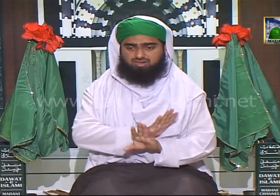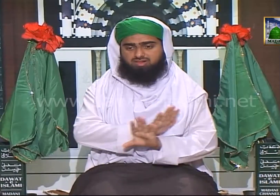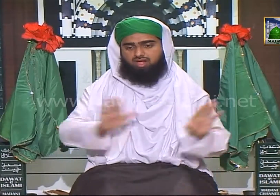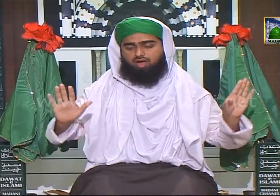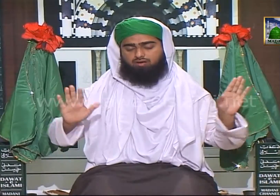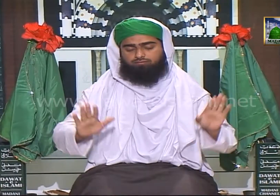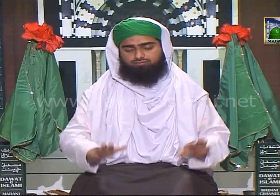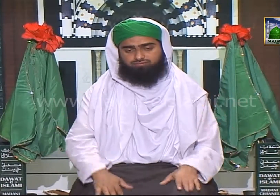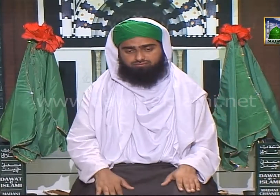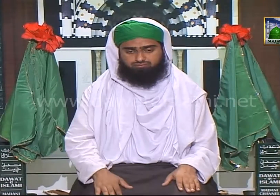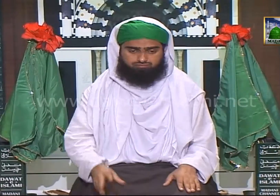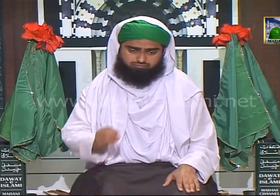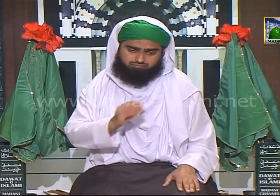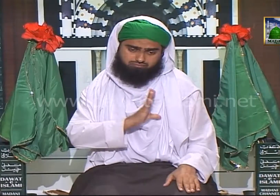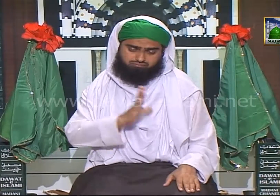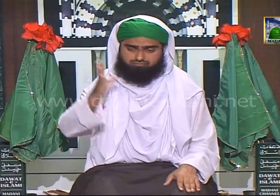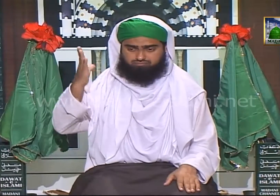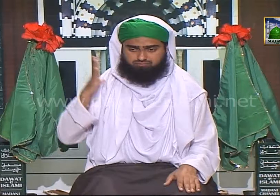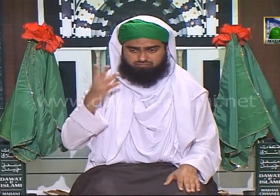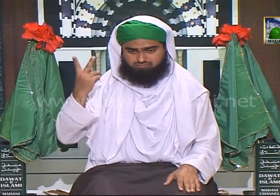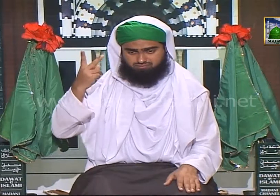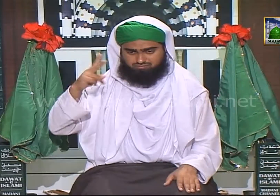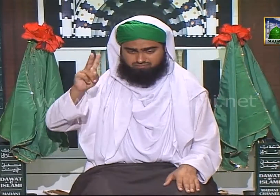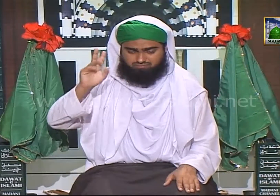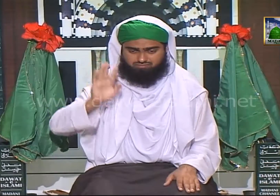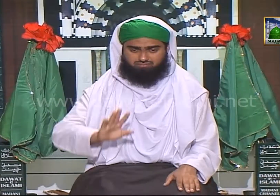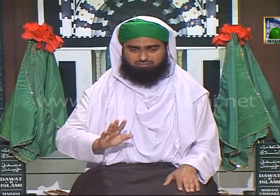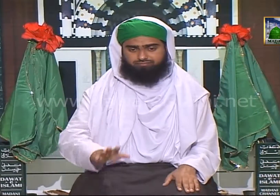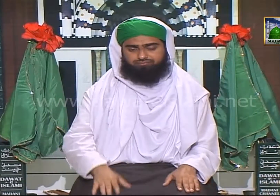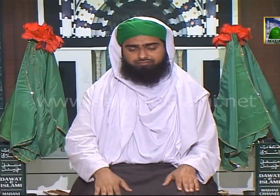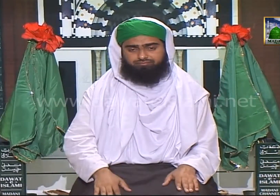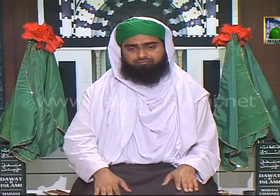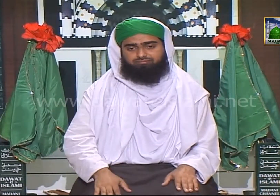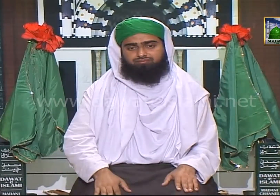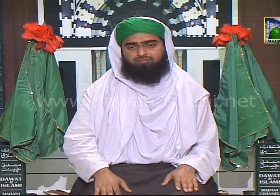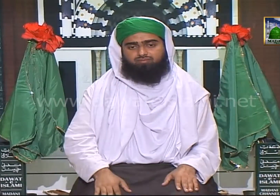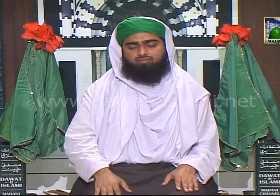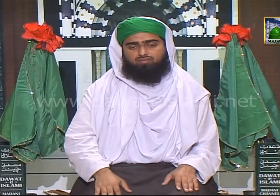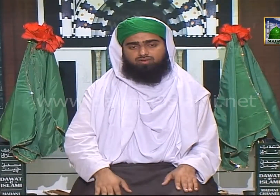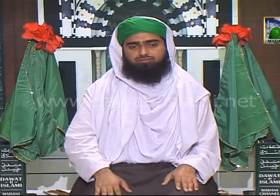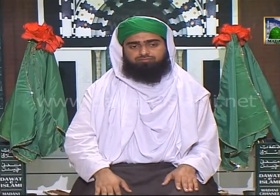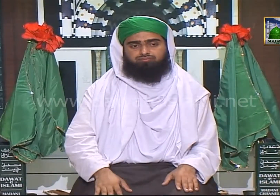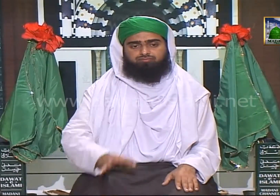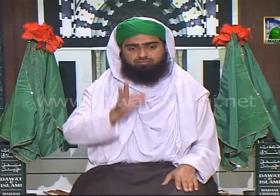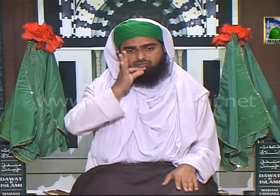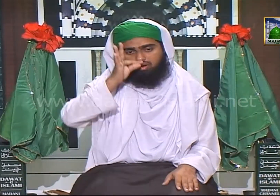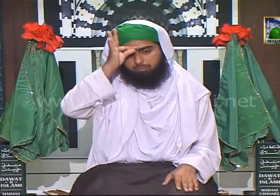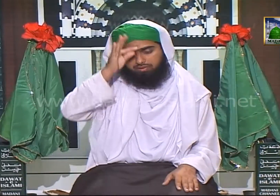ساتھ ہاتھ جھٹک کر آپ کو کھڑا ہونا پڑے گا، اور پھر رزق حلال کماؤ گے تو پھر نوح علیہ السلام کی سنت ادا ہو جائے گی انشاءاللہ۔